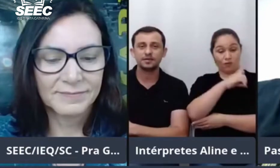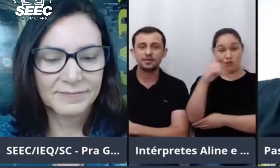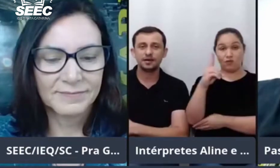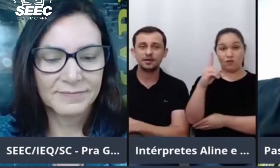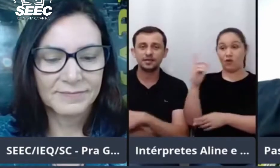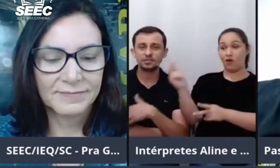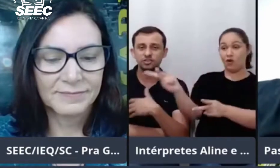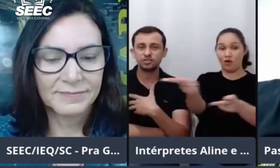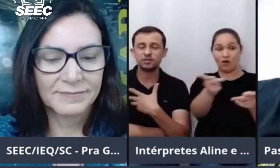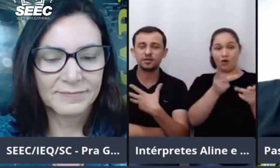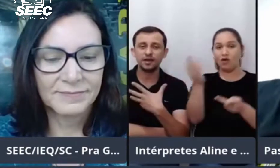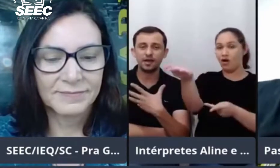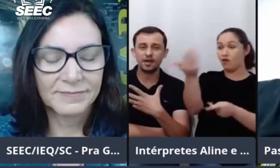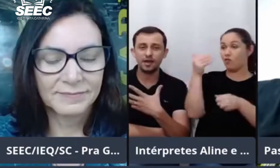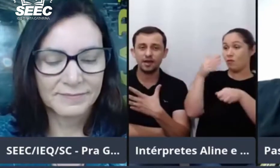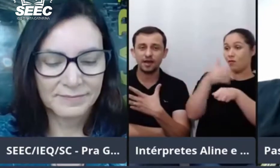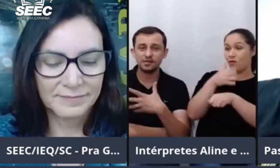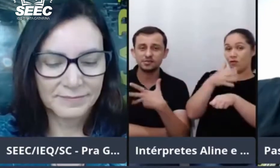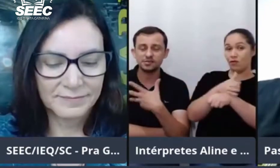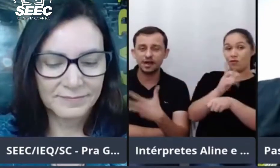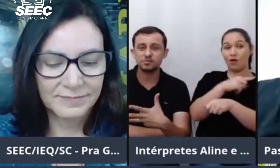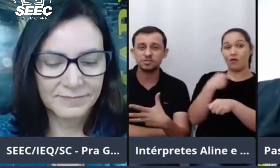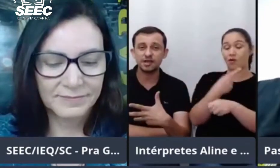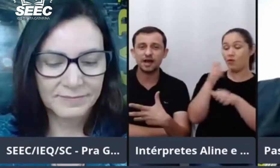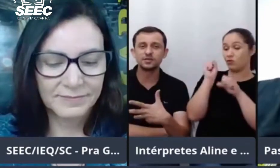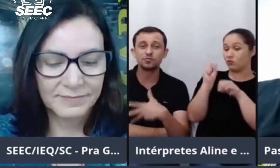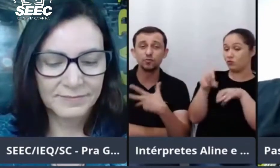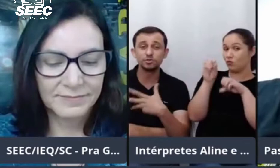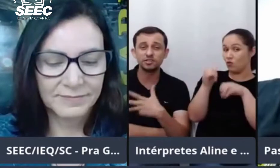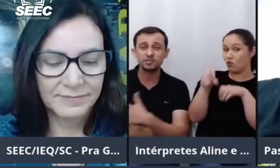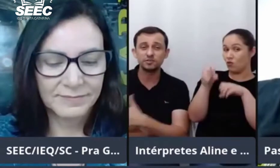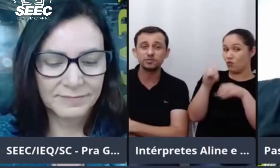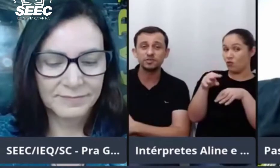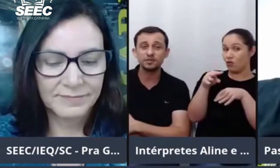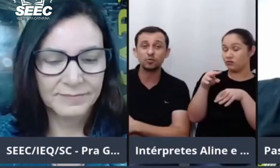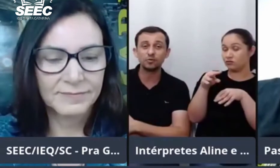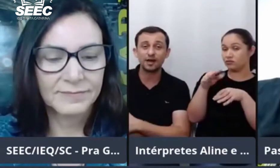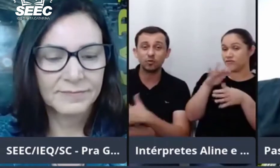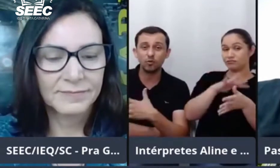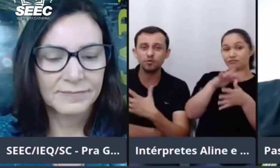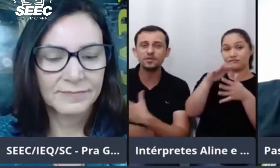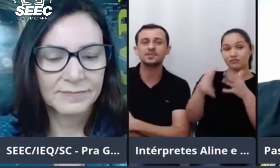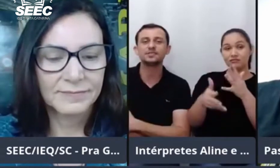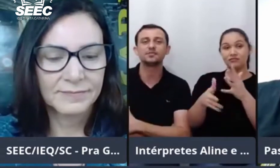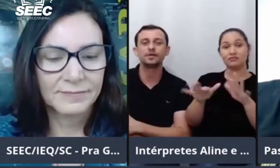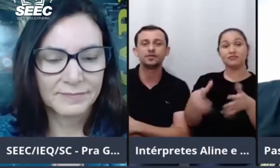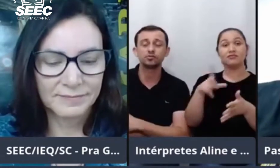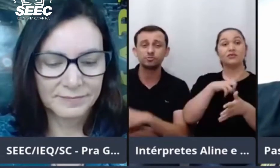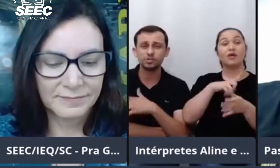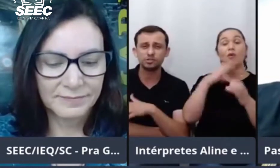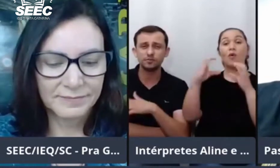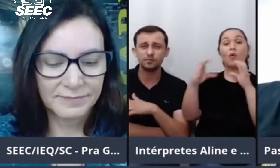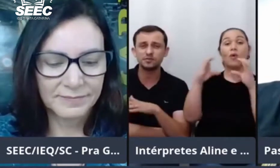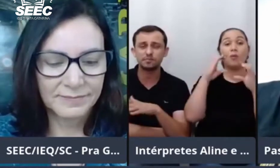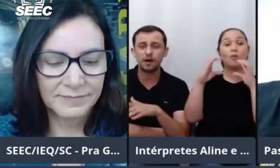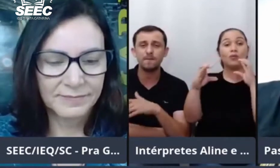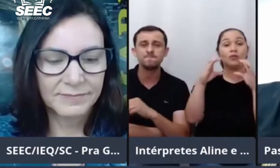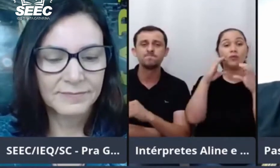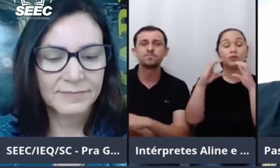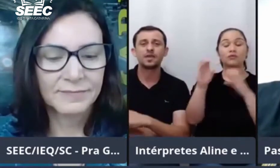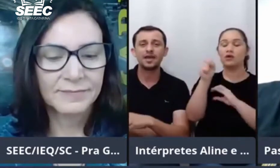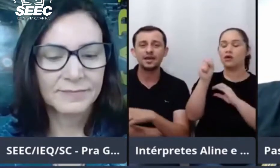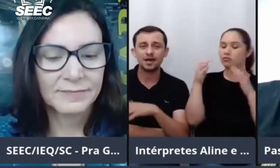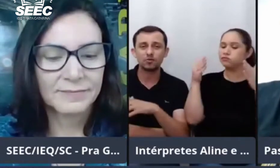participarem. Ali a gente é ensinado os sinais com o objetivo da comunicação, né? Nosso objetivo